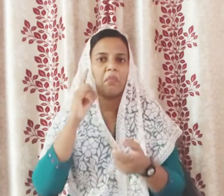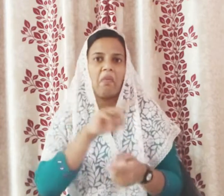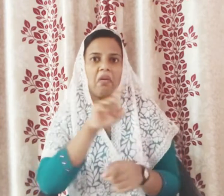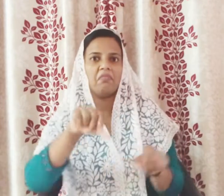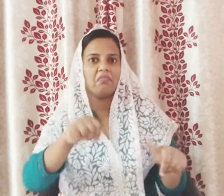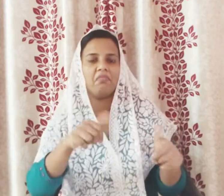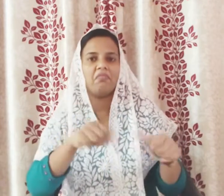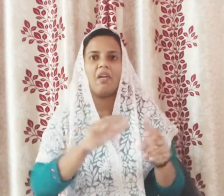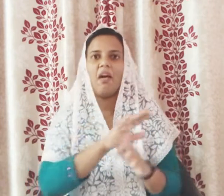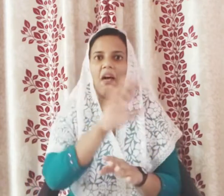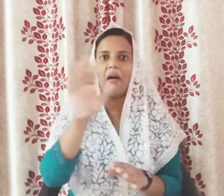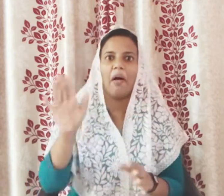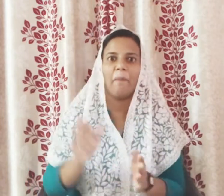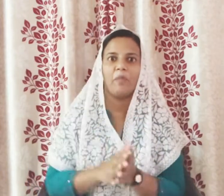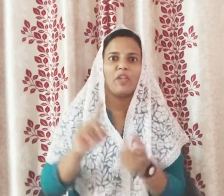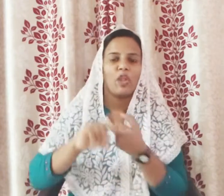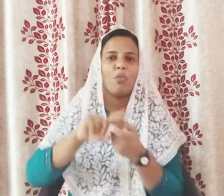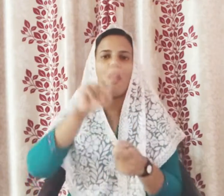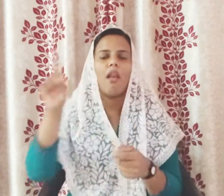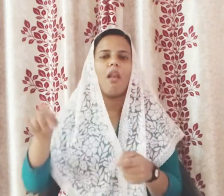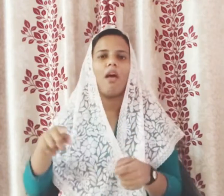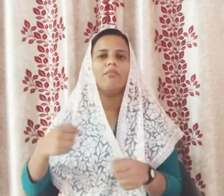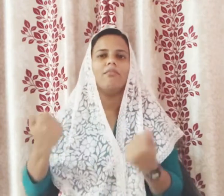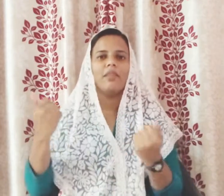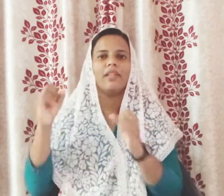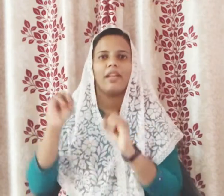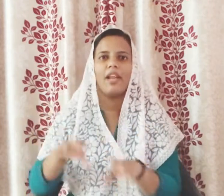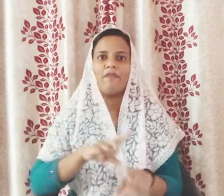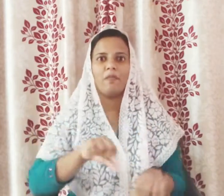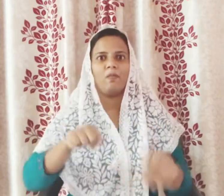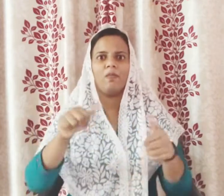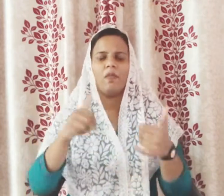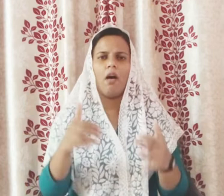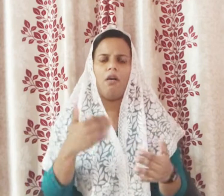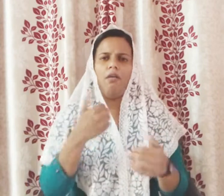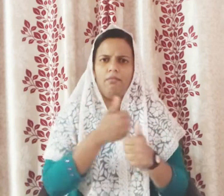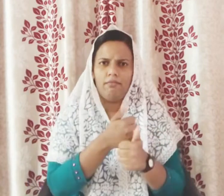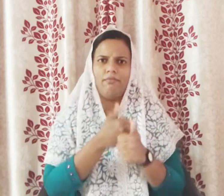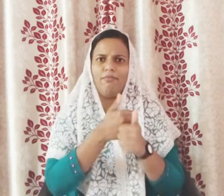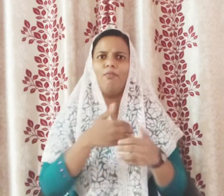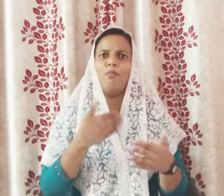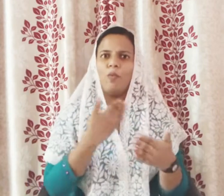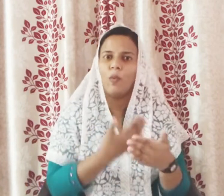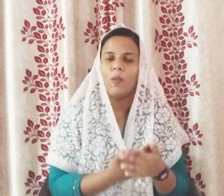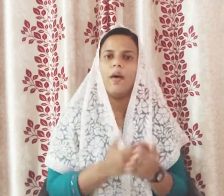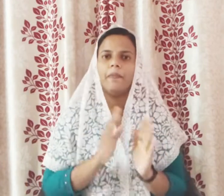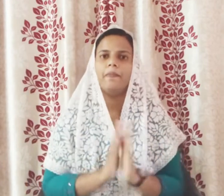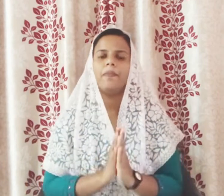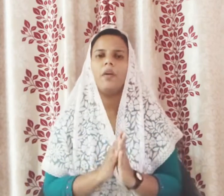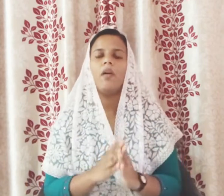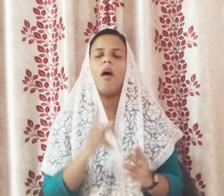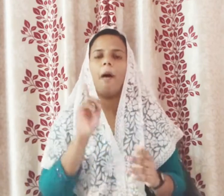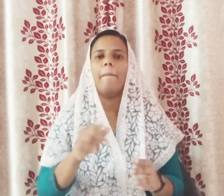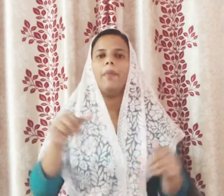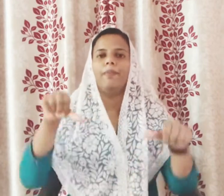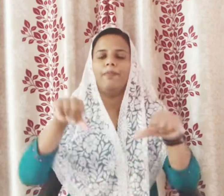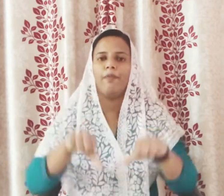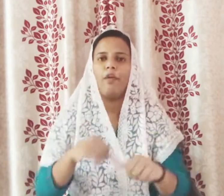അവർ നിർജീവന്മാരായി പോവുകയും ചെയ്യുക. അങ്ങനെ മുന്നേറി വരുന്ന സമയത്ത് ഇവരുടെ ജീവിതത്തിൽ പരാജയം നേരിടുക.